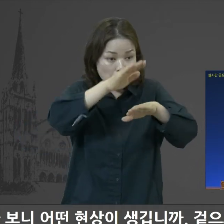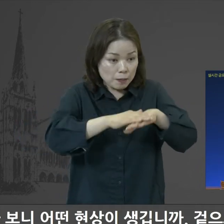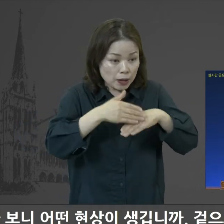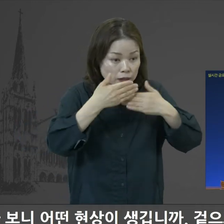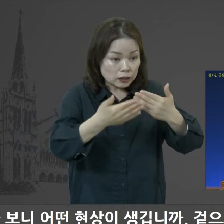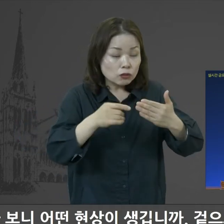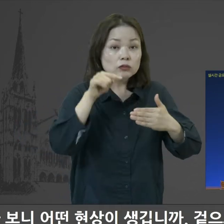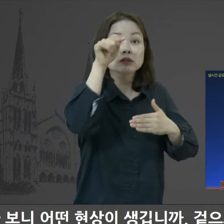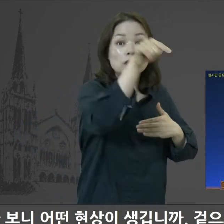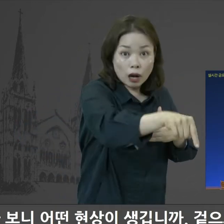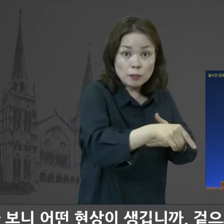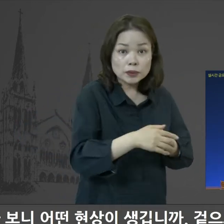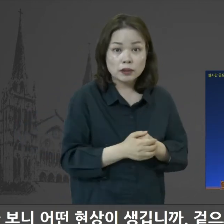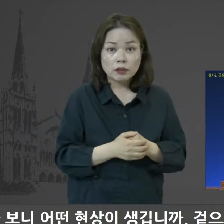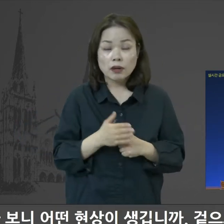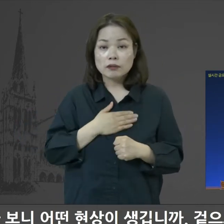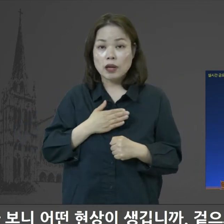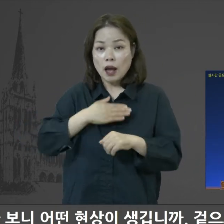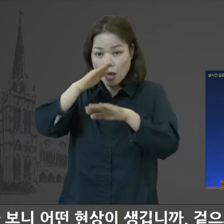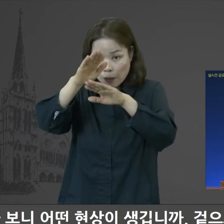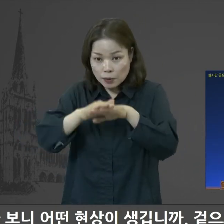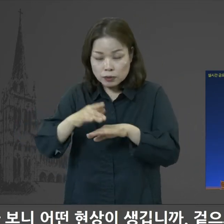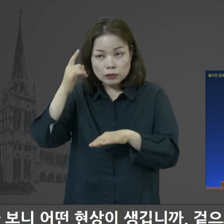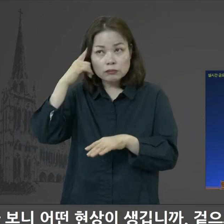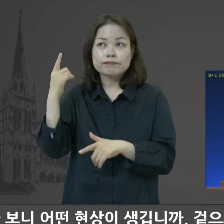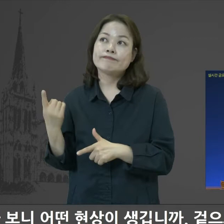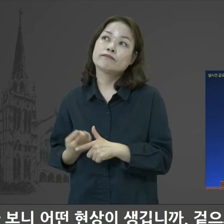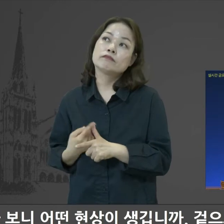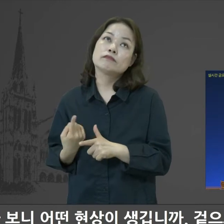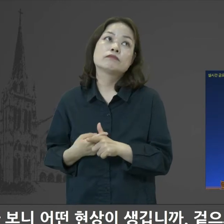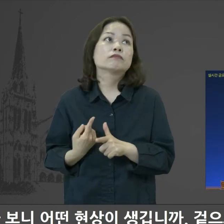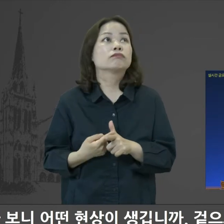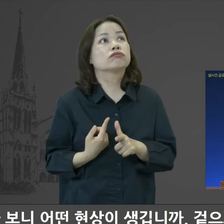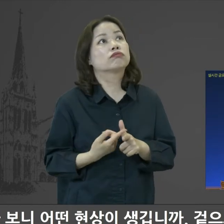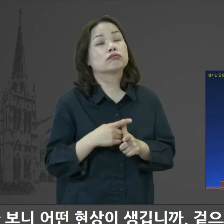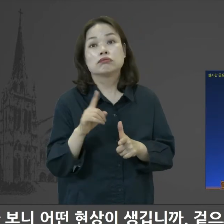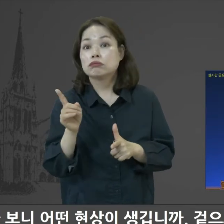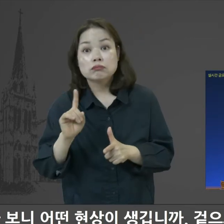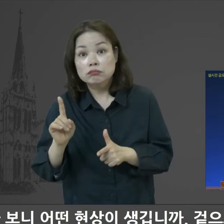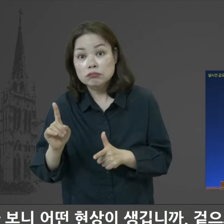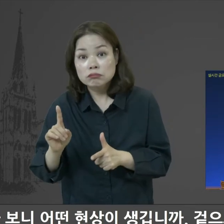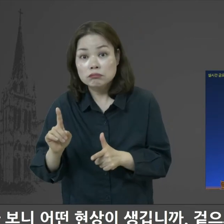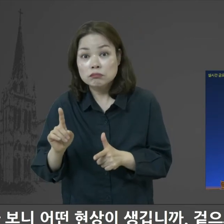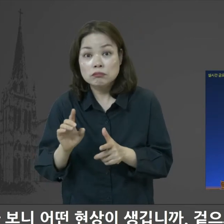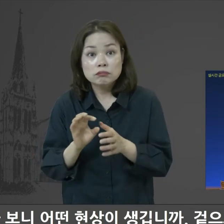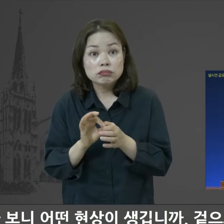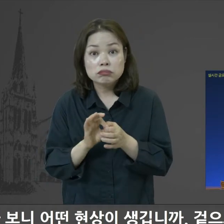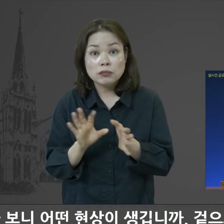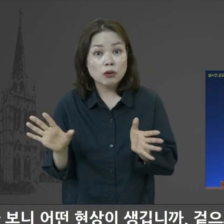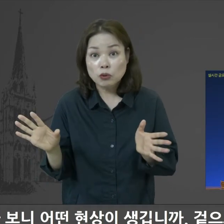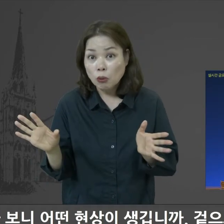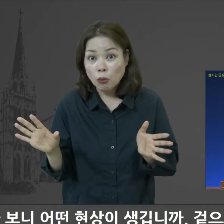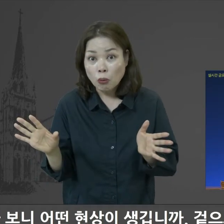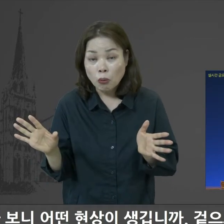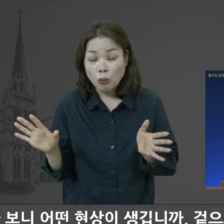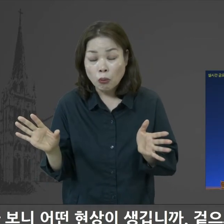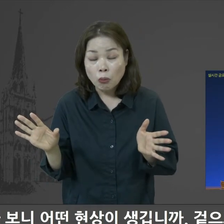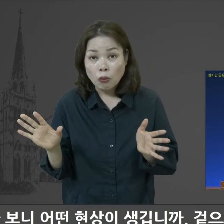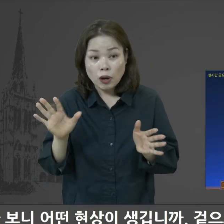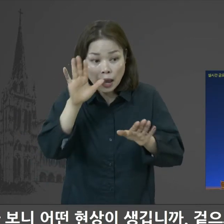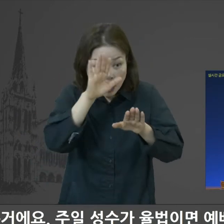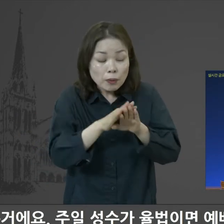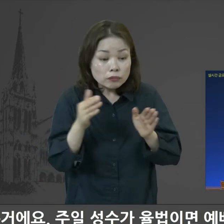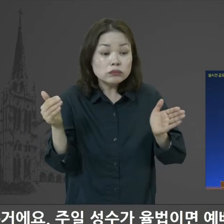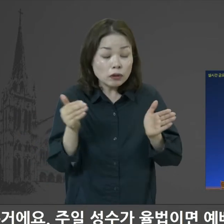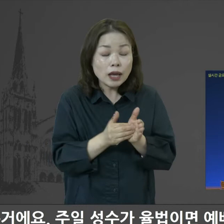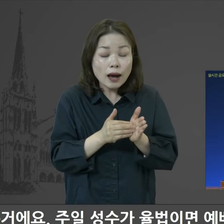겁니다. 예배 드리면서 내가 무슨 생각을 했는지, 예배 드리면서 어떤 마음으로 예배 드렸는지 이건 그렇게 중요하지 않게 되는 거예요. 예배